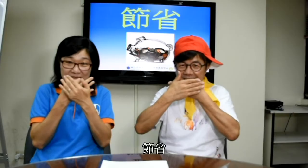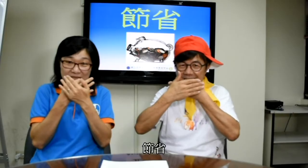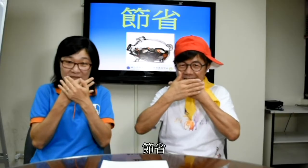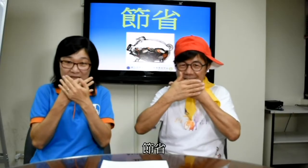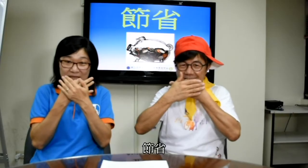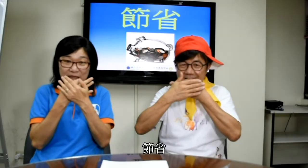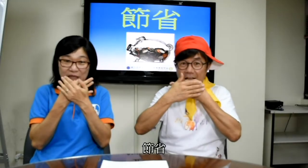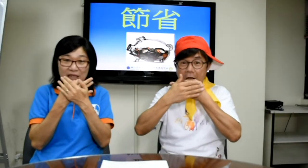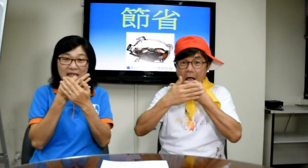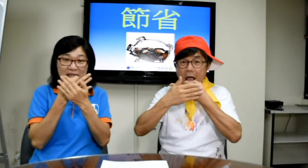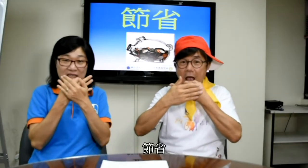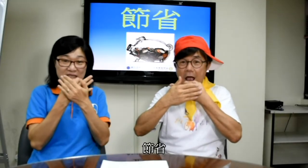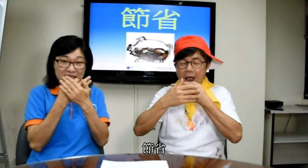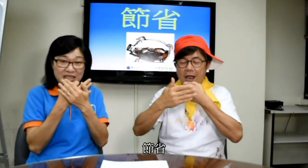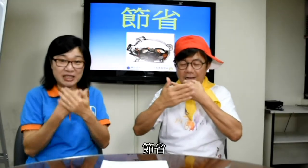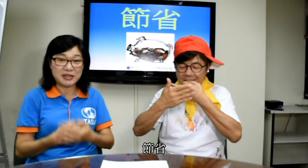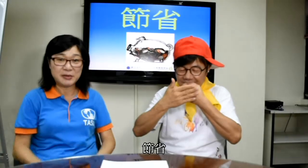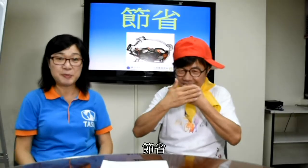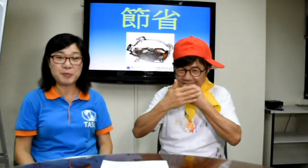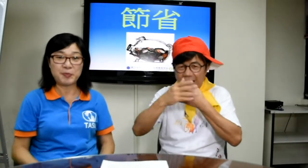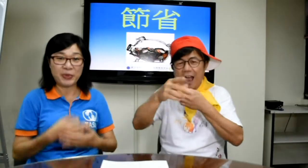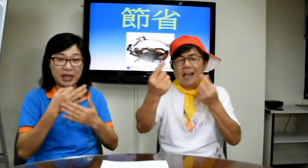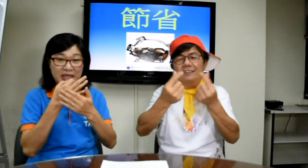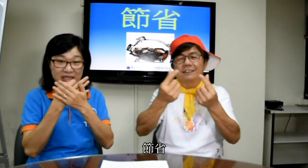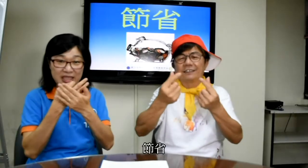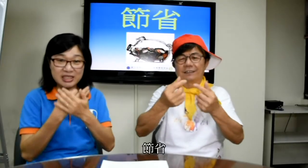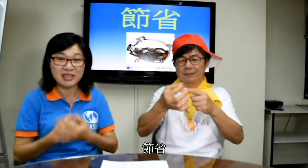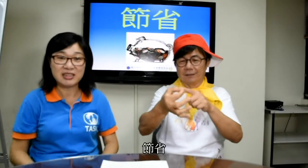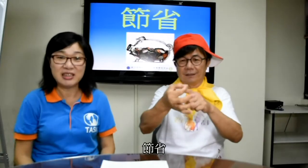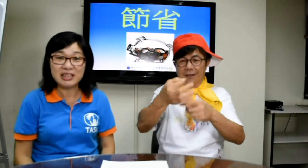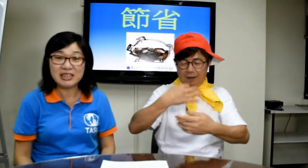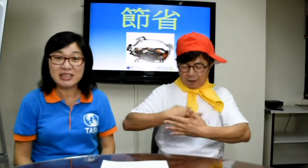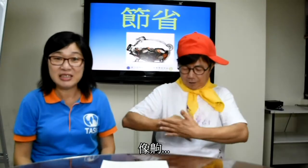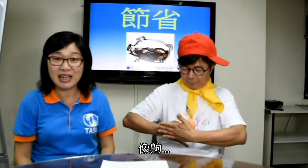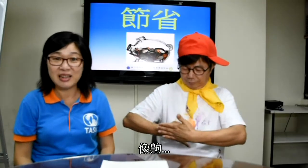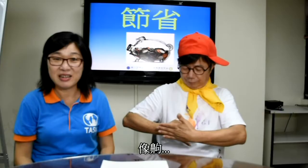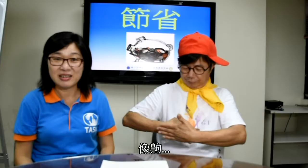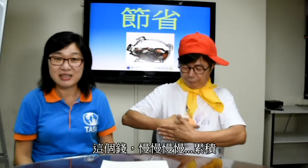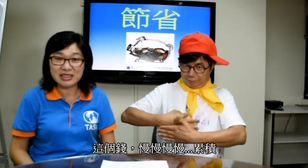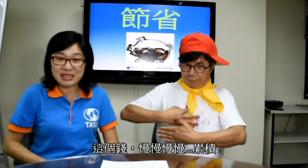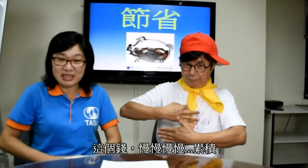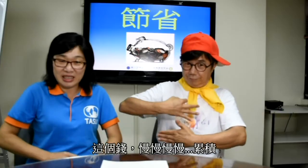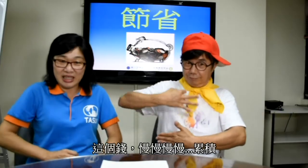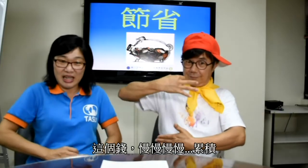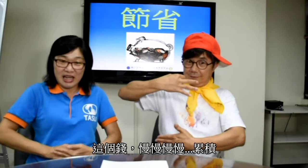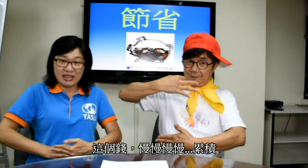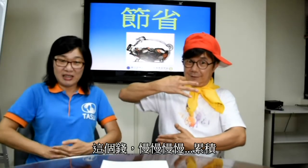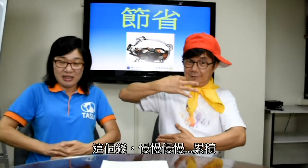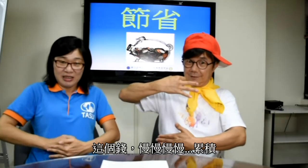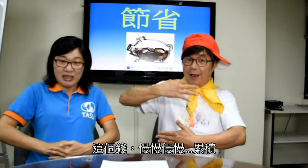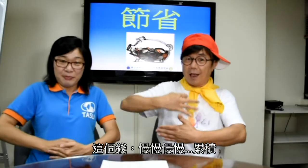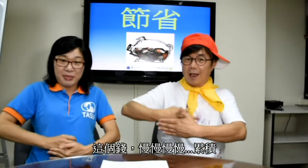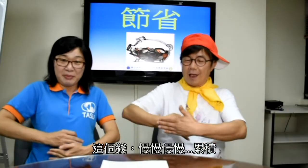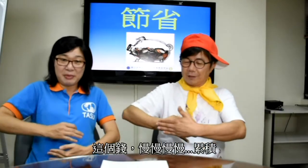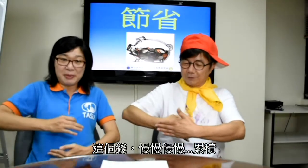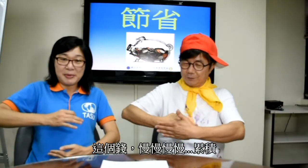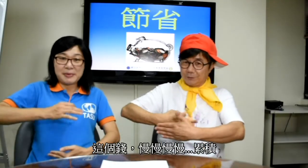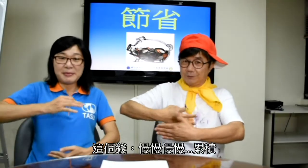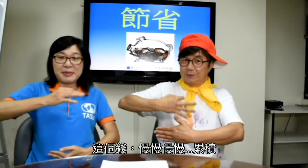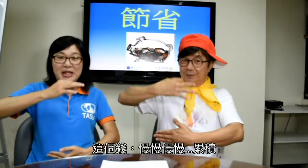省，节省，节省，像哈、哦、这个钱，慢慢慢慢慢慢慢慢累